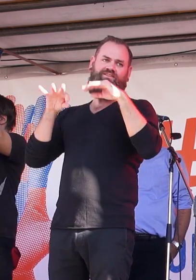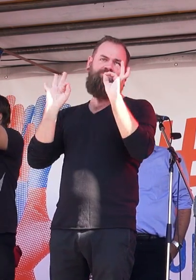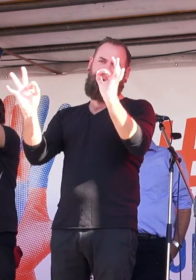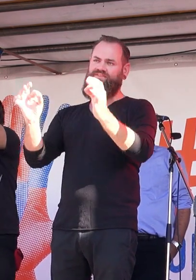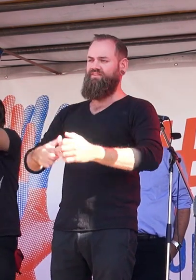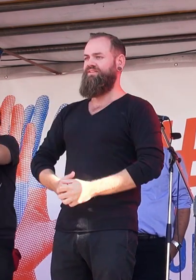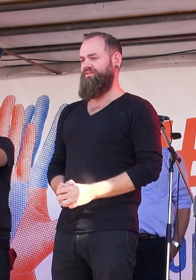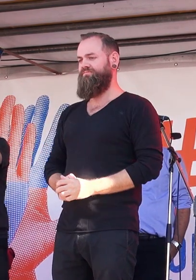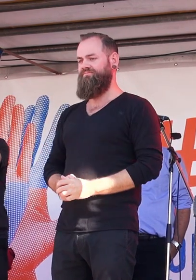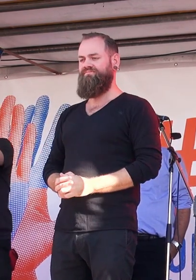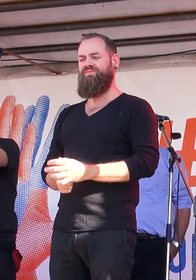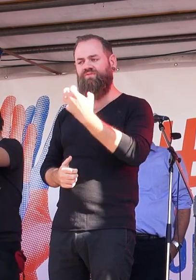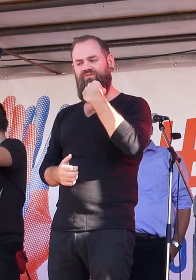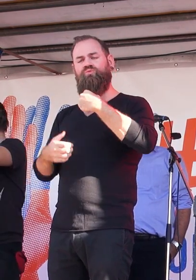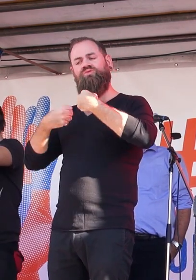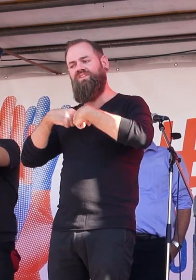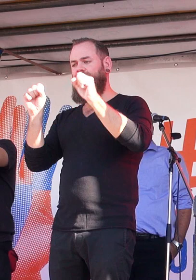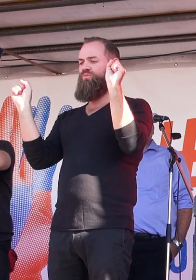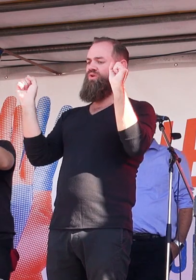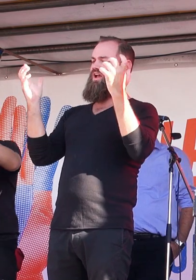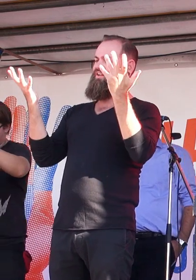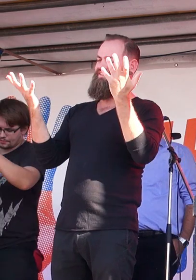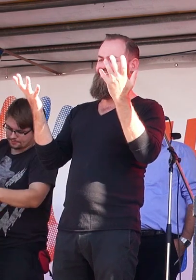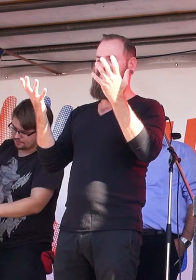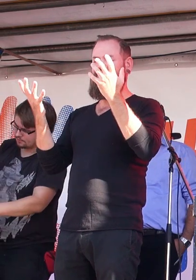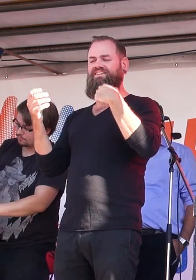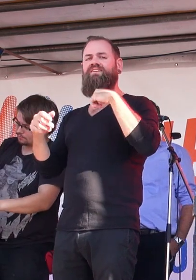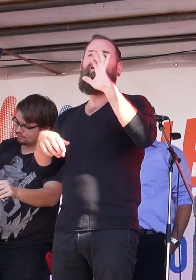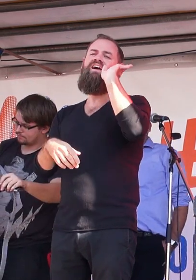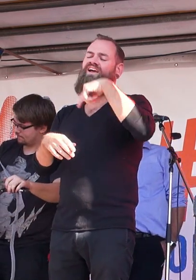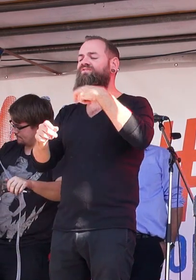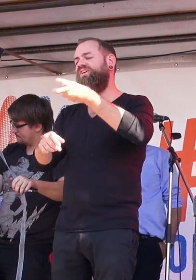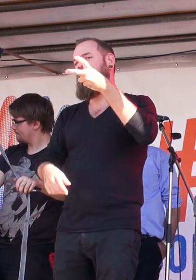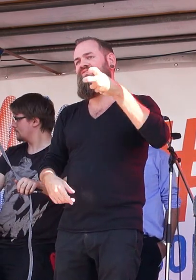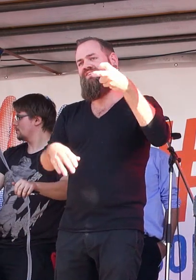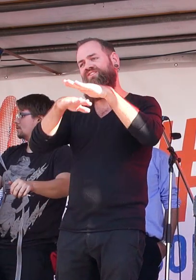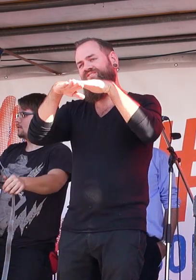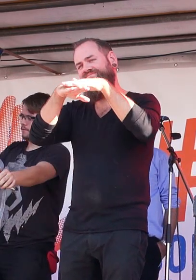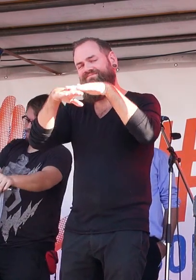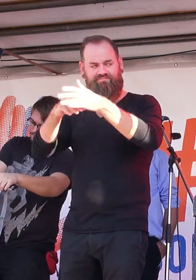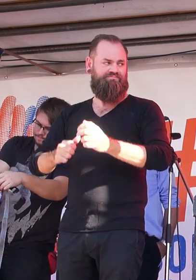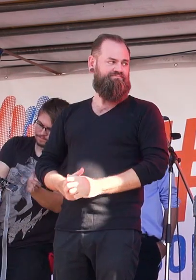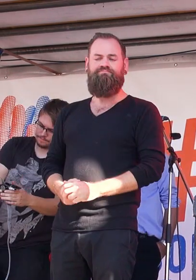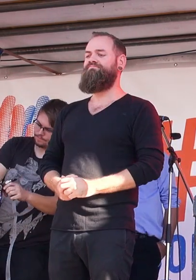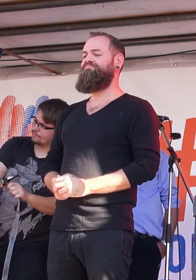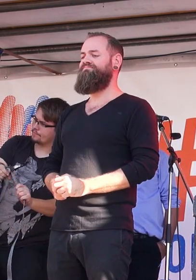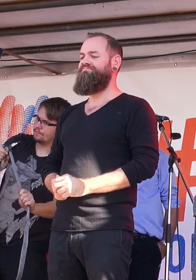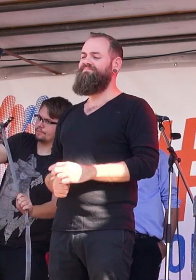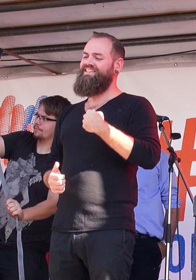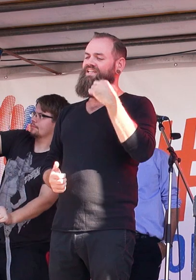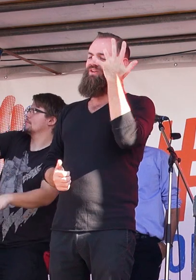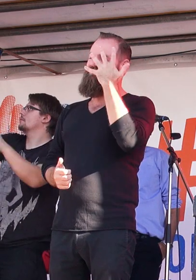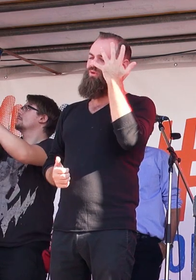in der wir der Vielfalt und der... Ach, das hatte ich schon. Ich möchte in einer Demokratie leben, in der wir auf